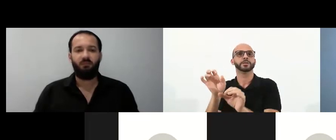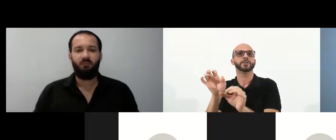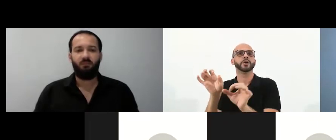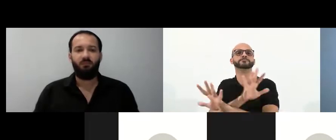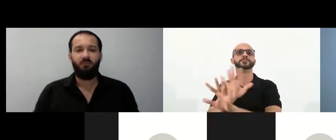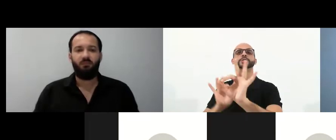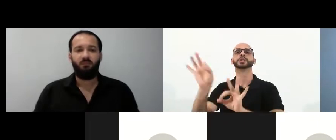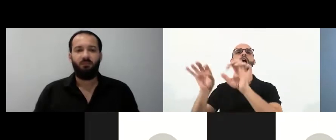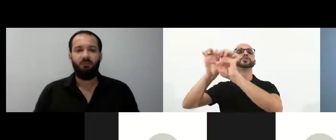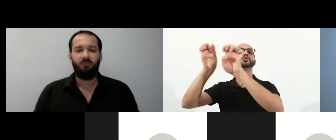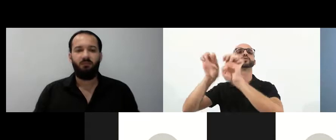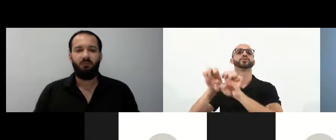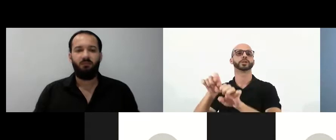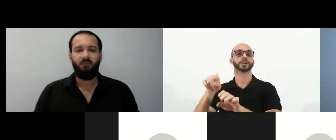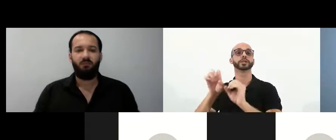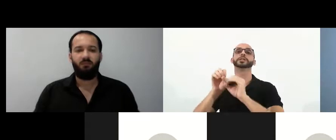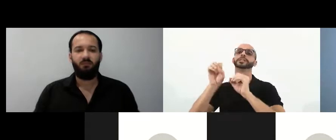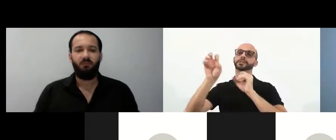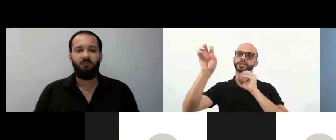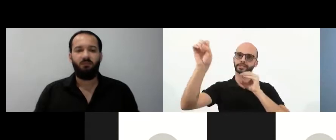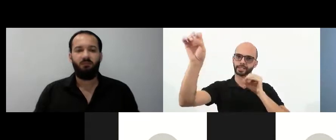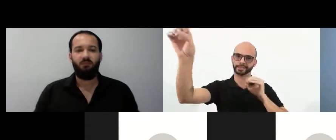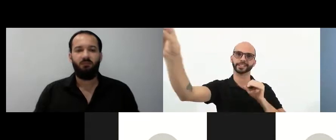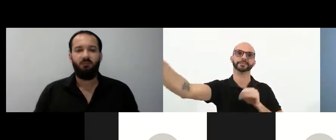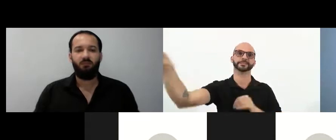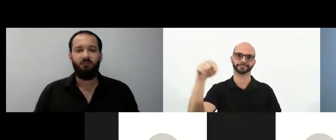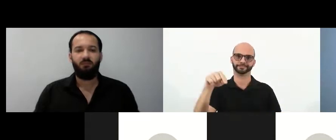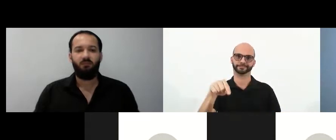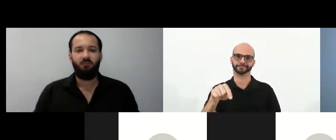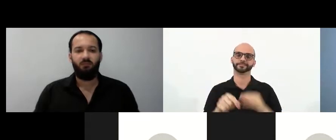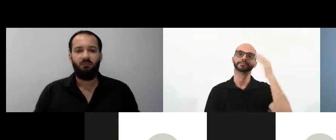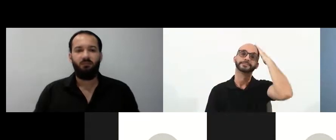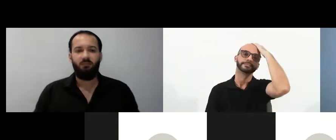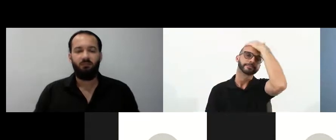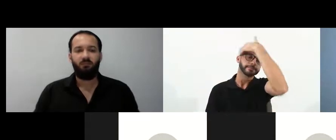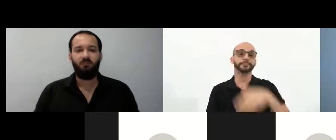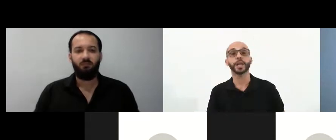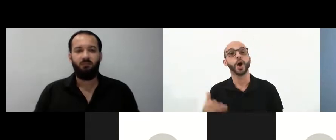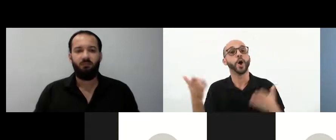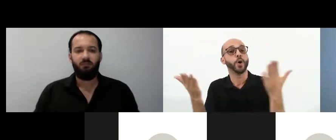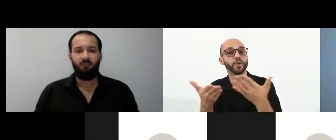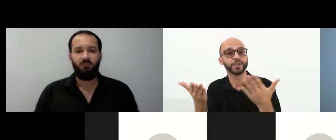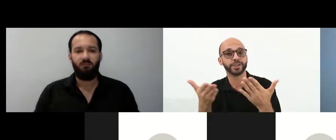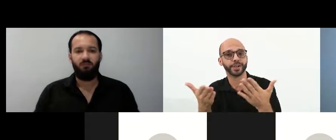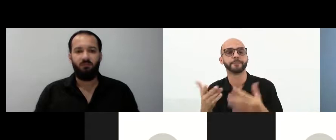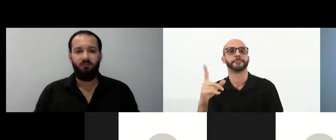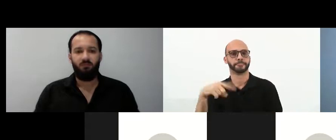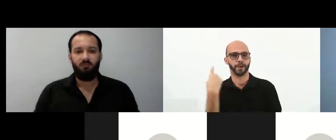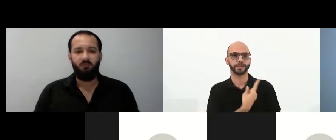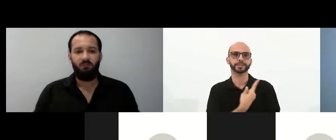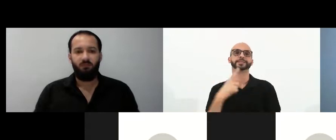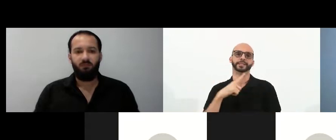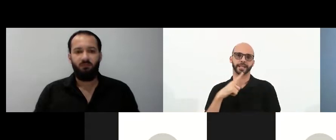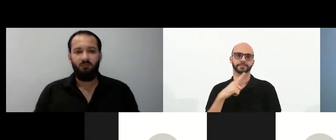né? Juntamente com a internet, com um preparo para ter essa educação toda